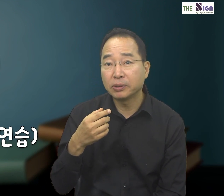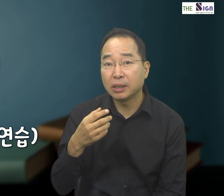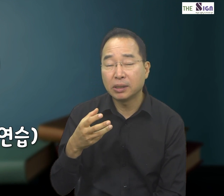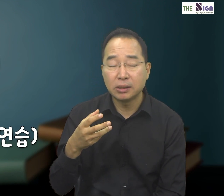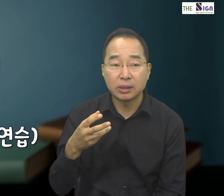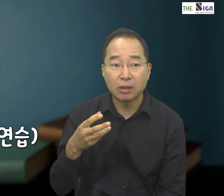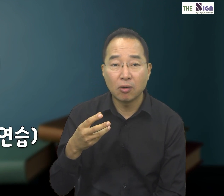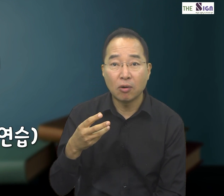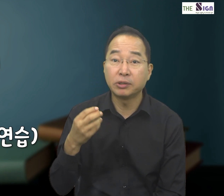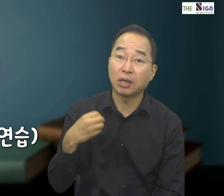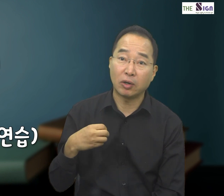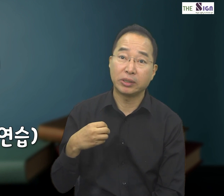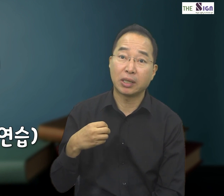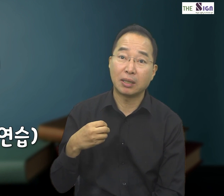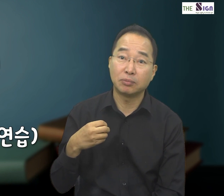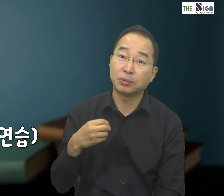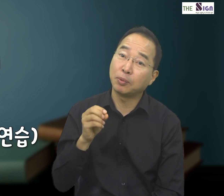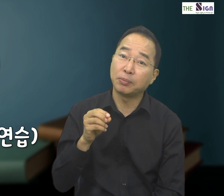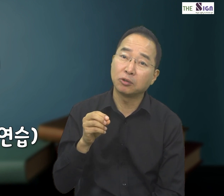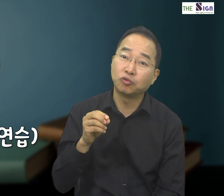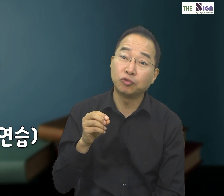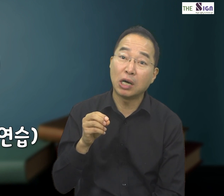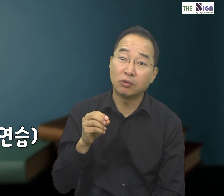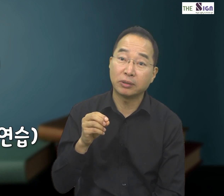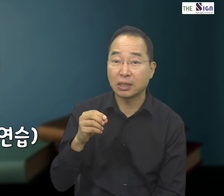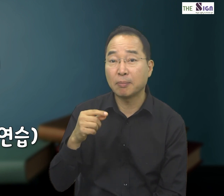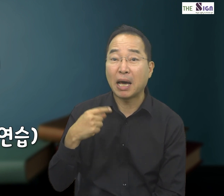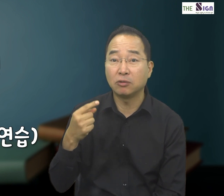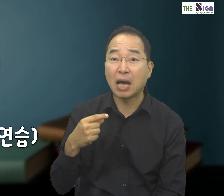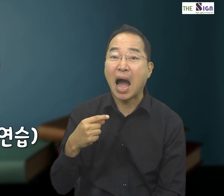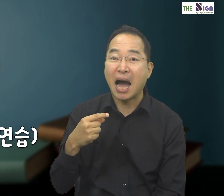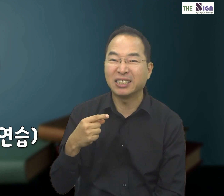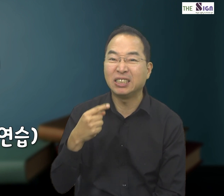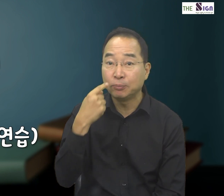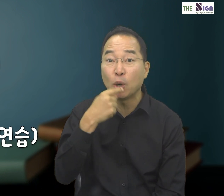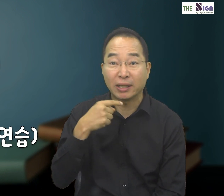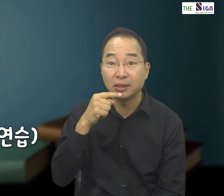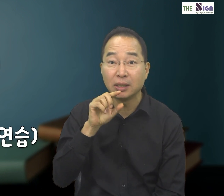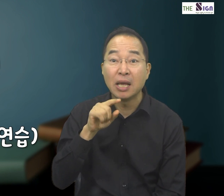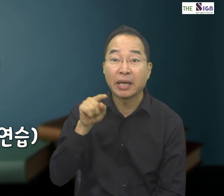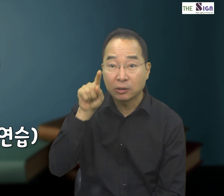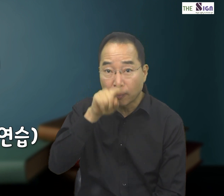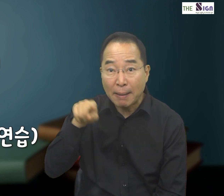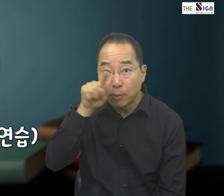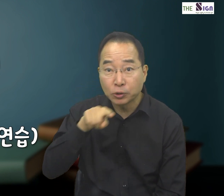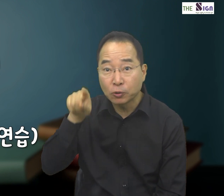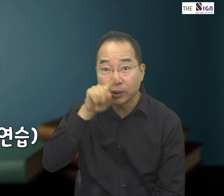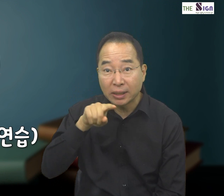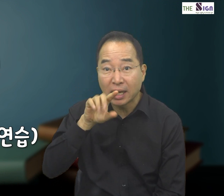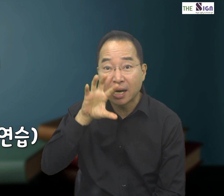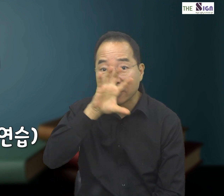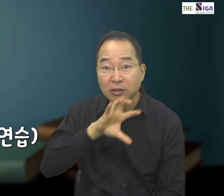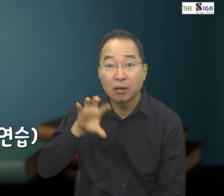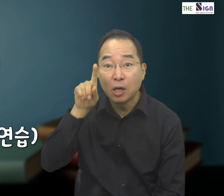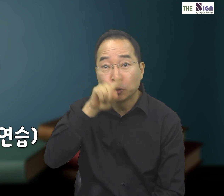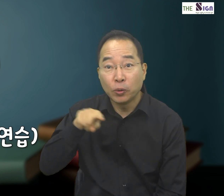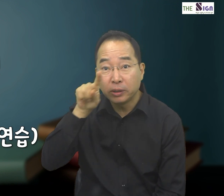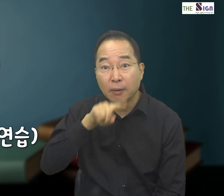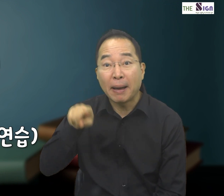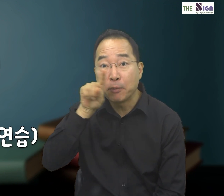이게 이제 어디서 나왔냐라는 부분을 보면 구화 훈련, 다시 말 훈련, 이 모양을 계속 반복적으로 한다. 그래서 돌리는 건